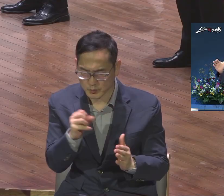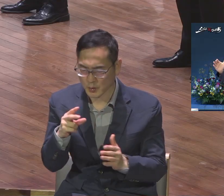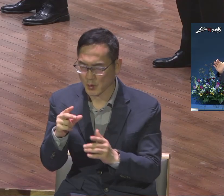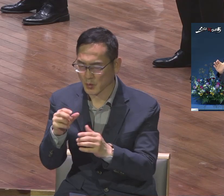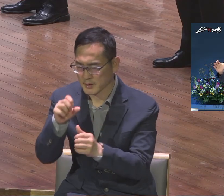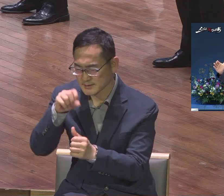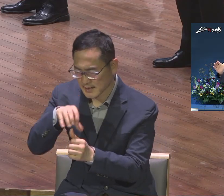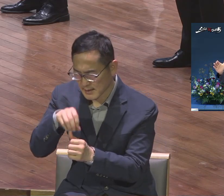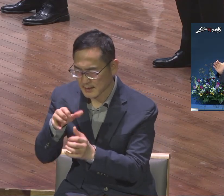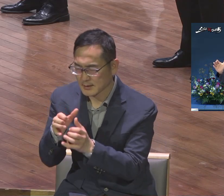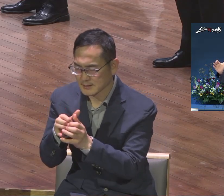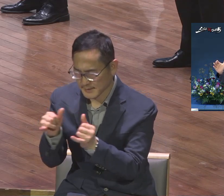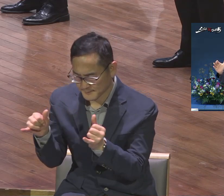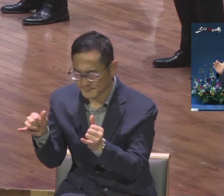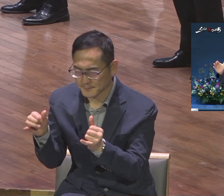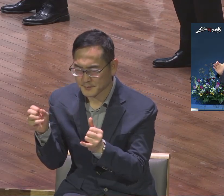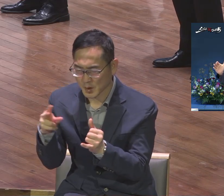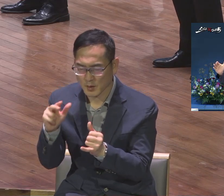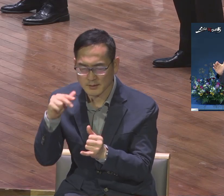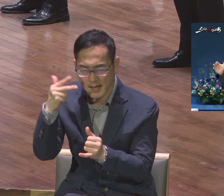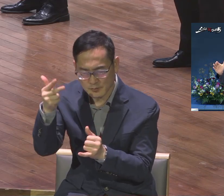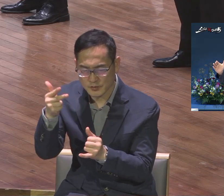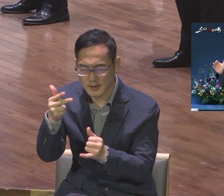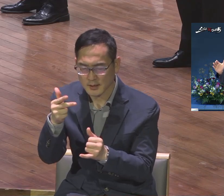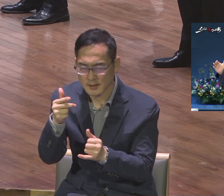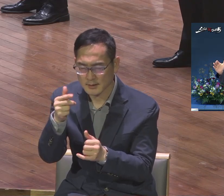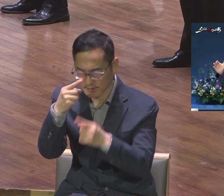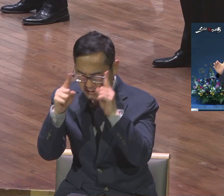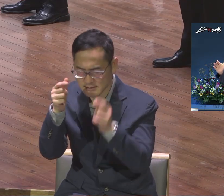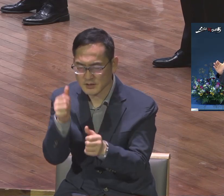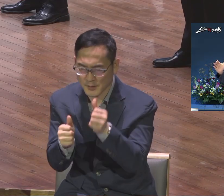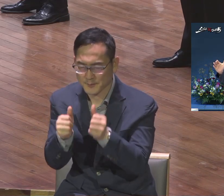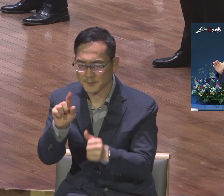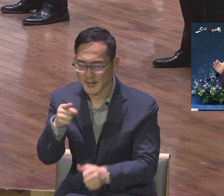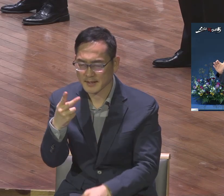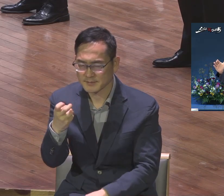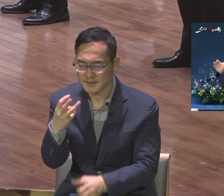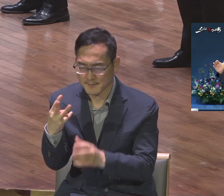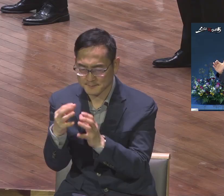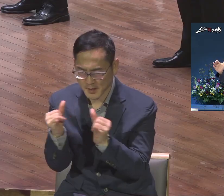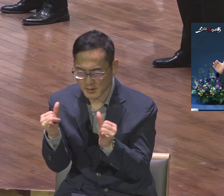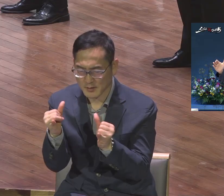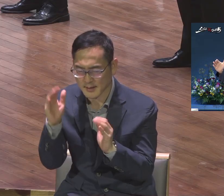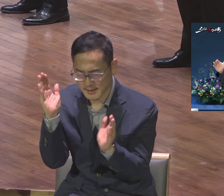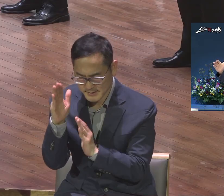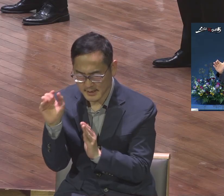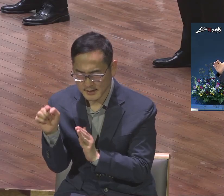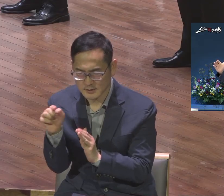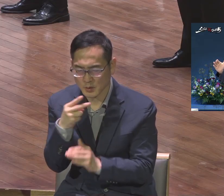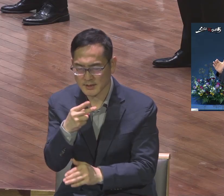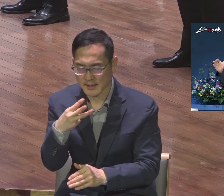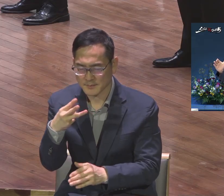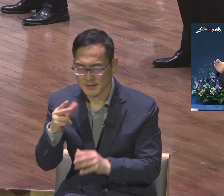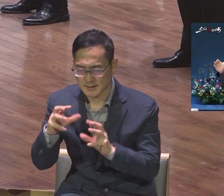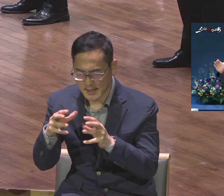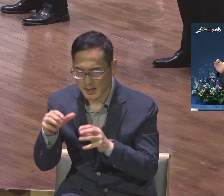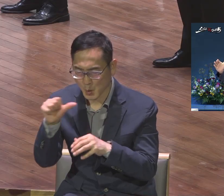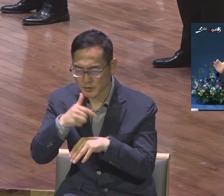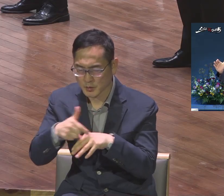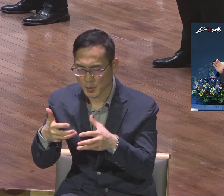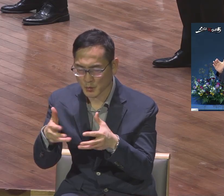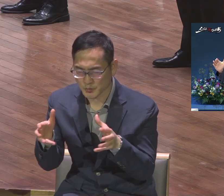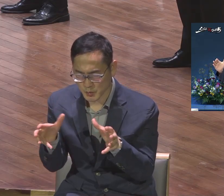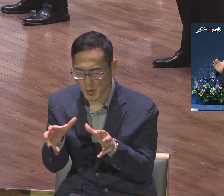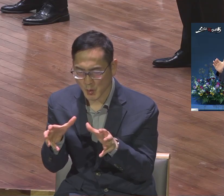98명의 세례 입교자들과 다음 주 수능에 임하는 123명의 예원의 모든 수험생들과 237 나라와 5천 정적